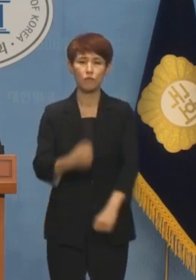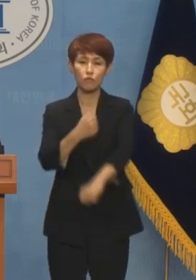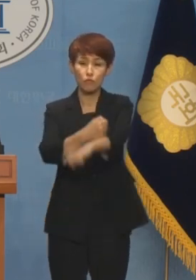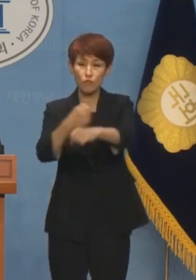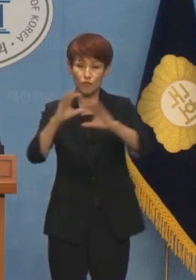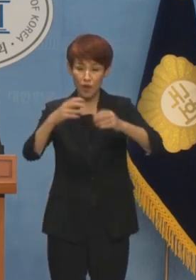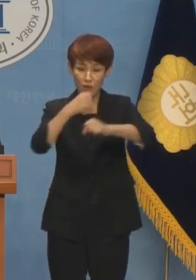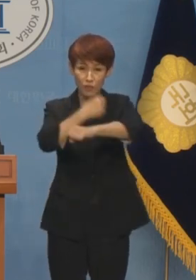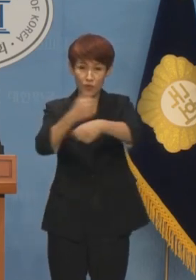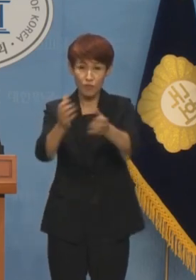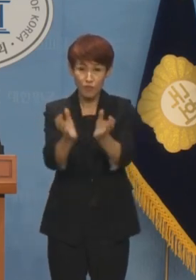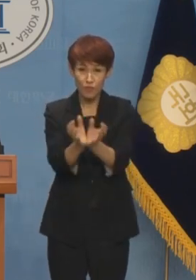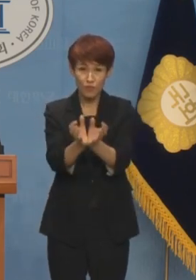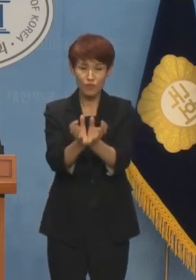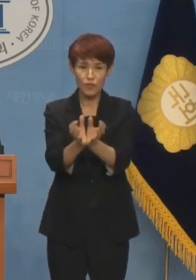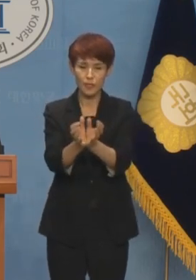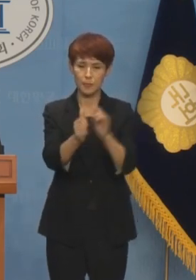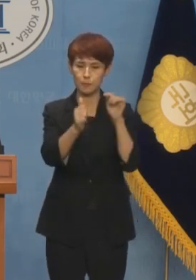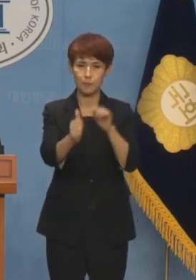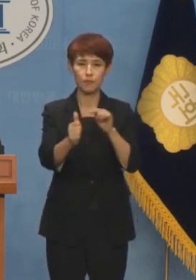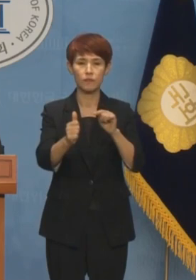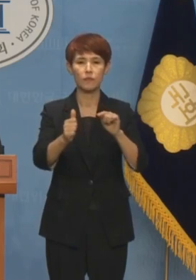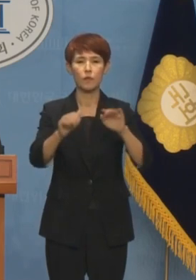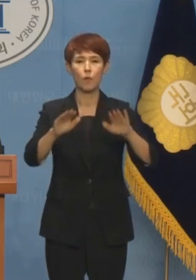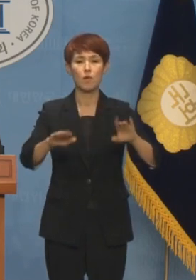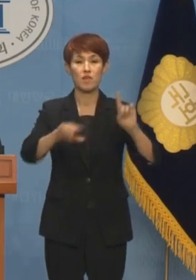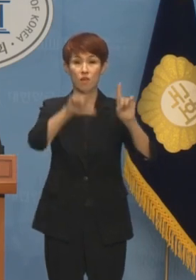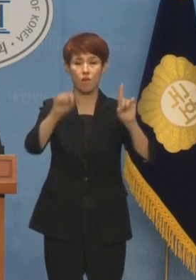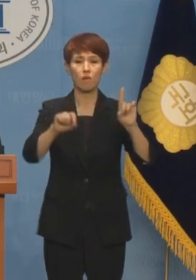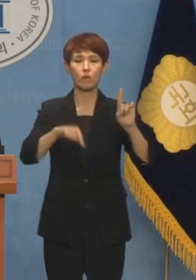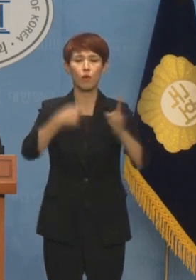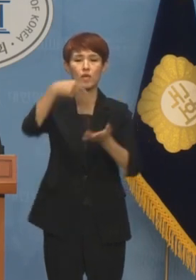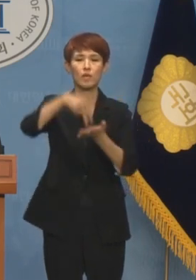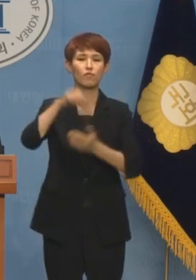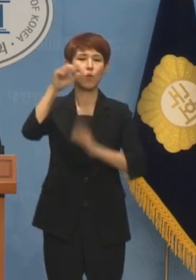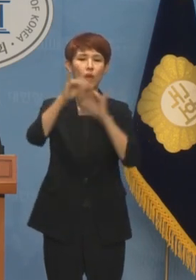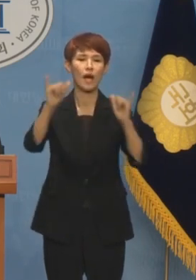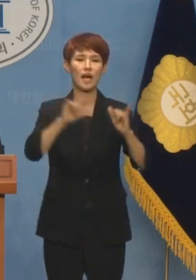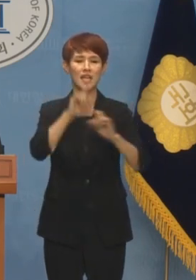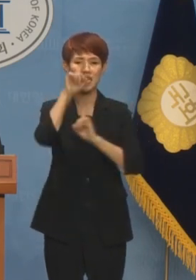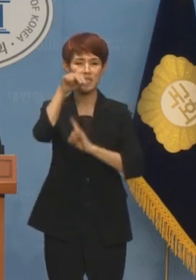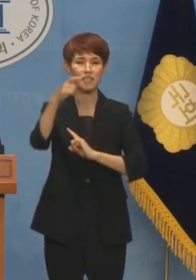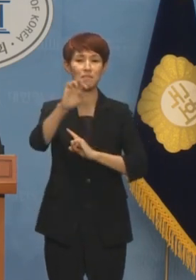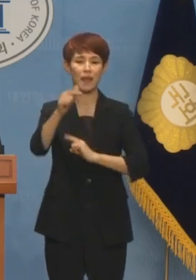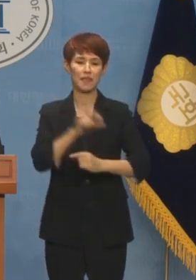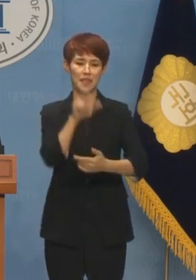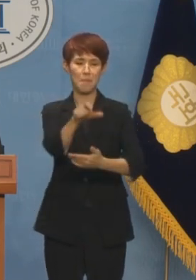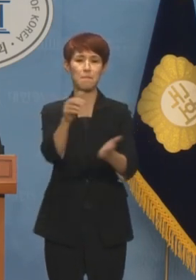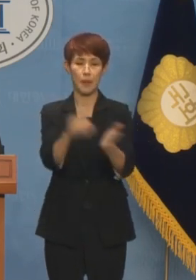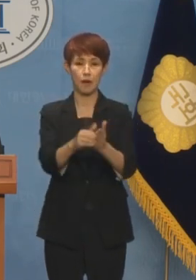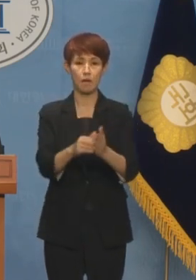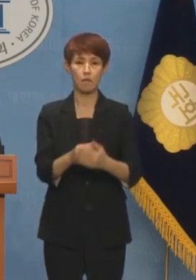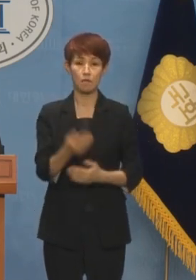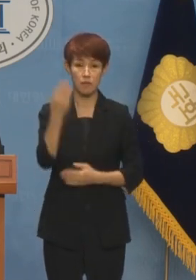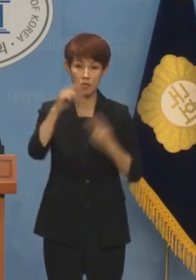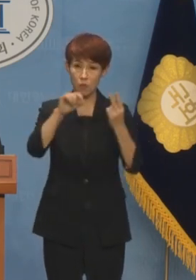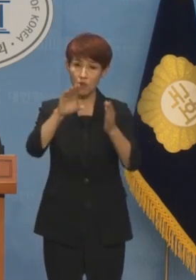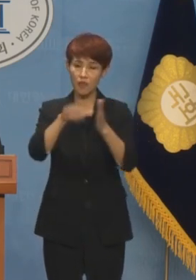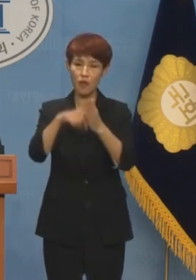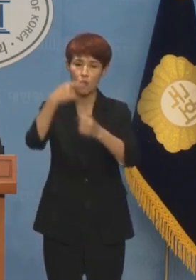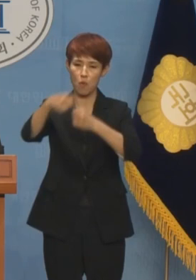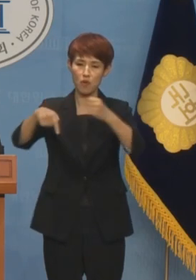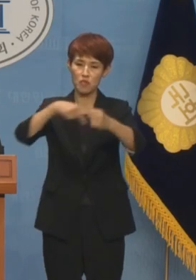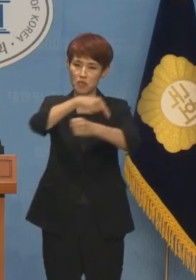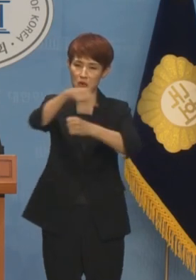통해 올해 1월 독립운동가로 선정했고 지난 2월에는 원전의 기초를 다진